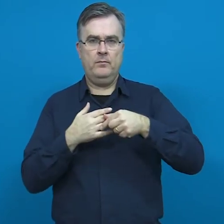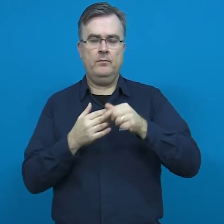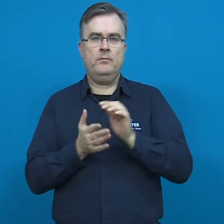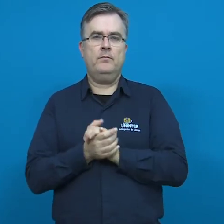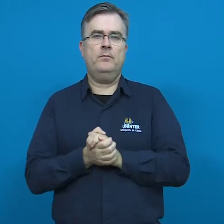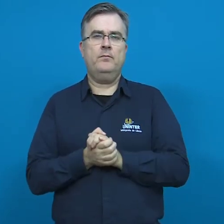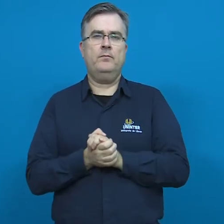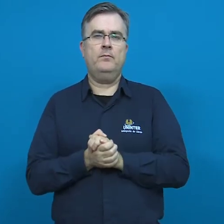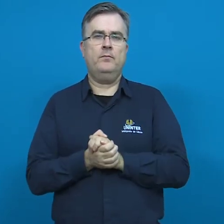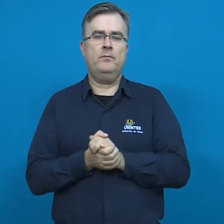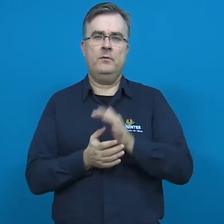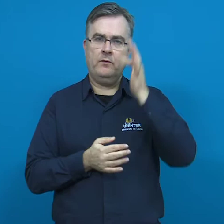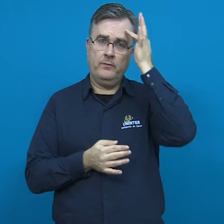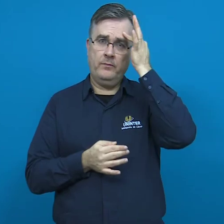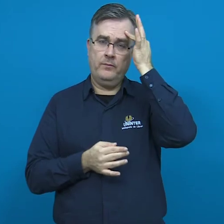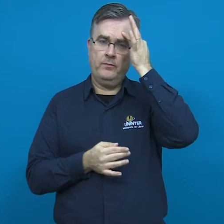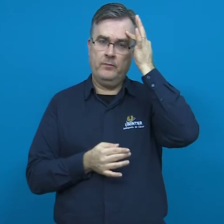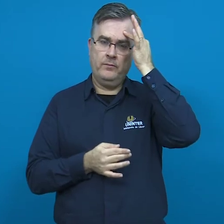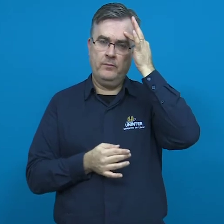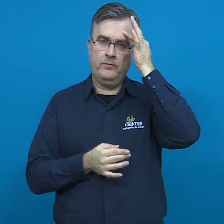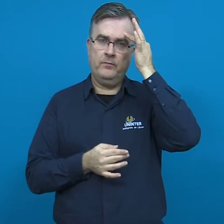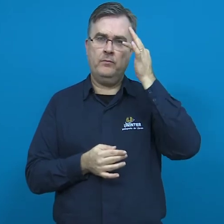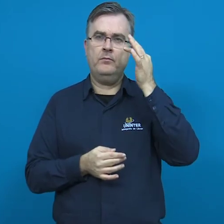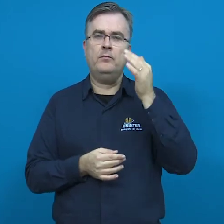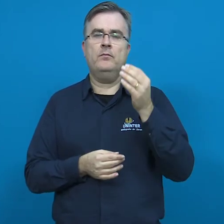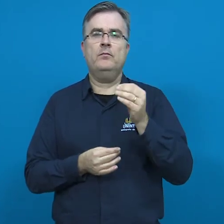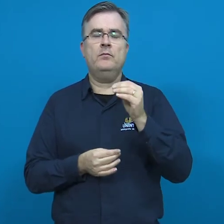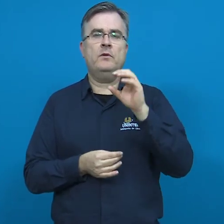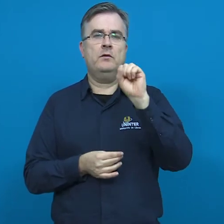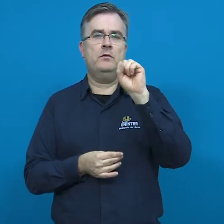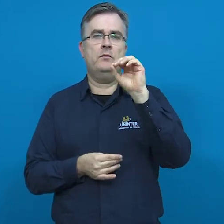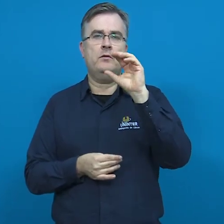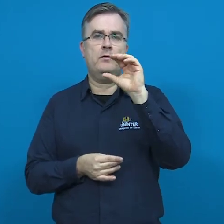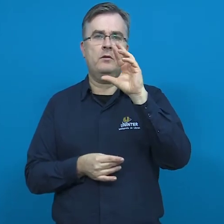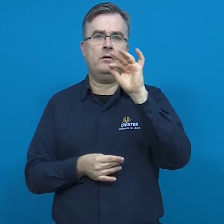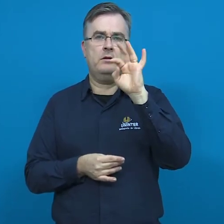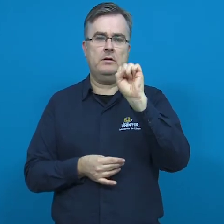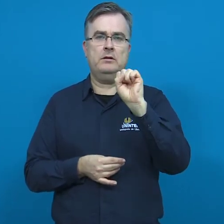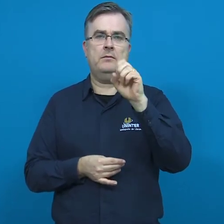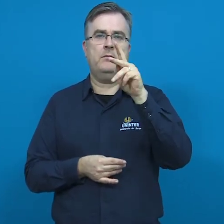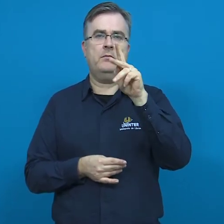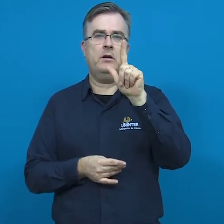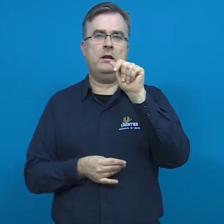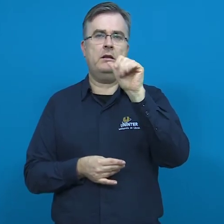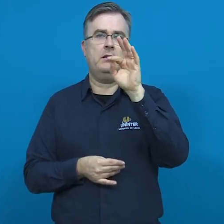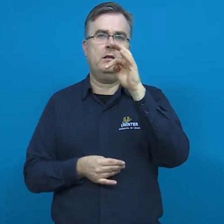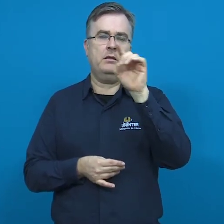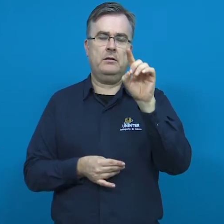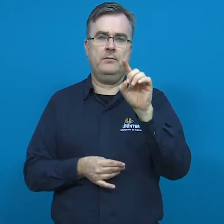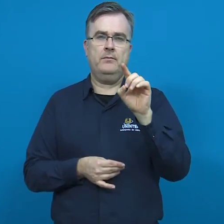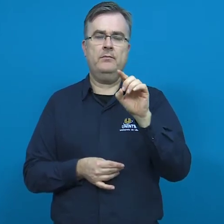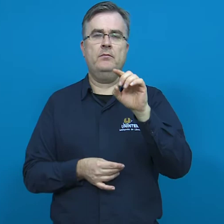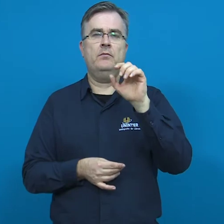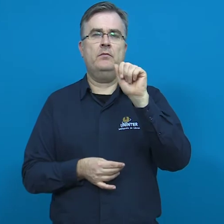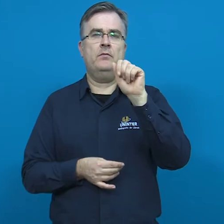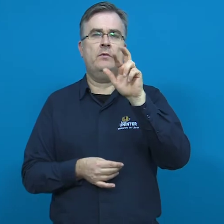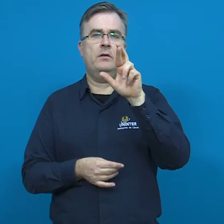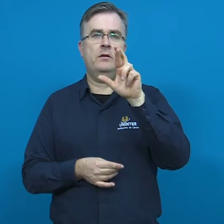autores, os filósofos Sócrates, Platão,